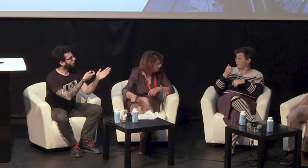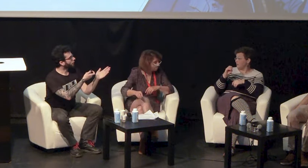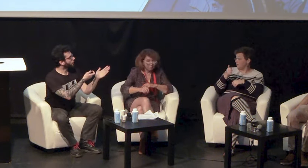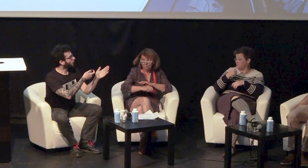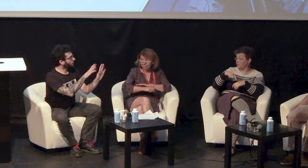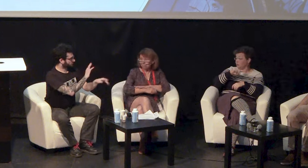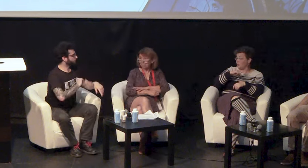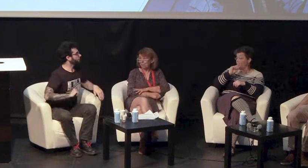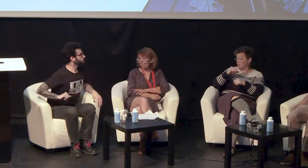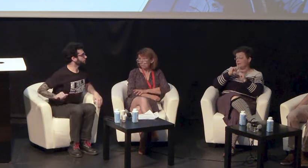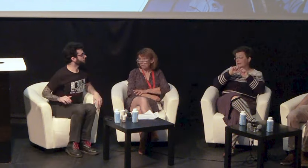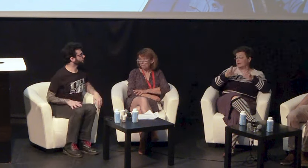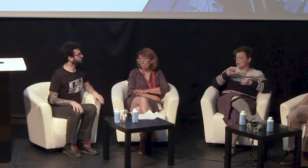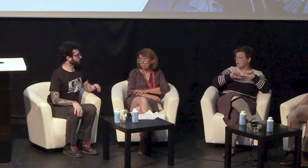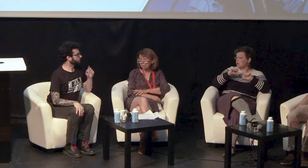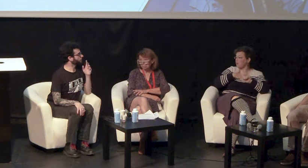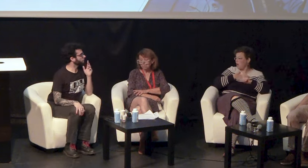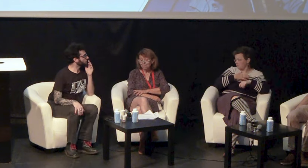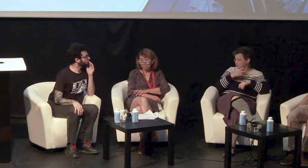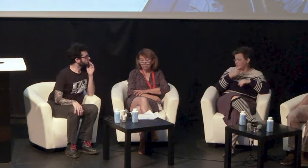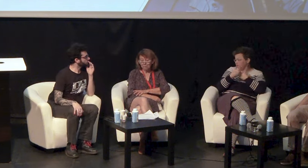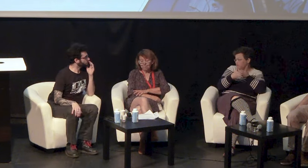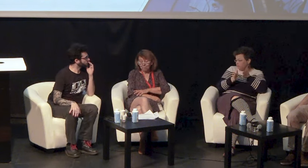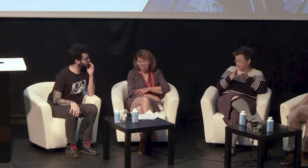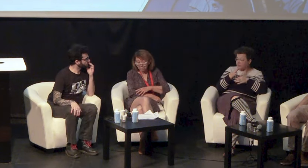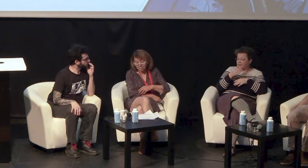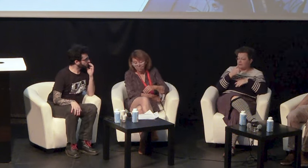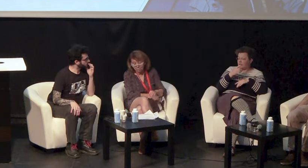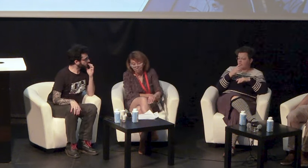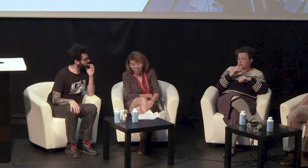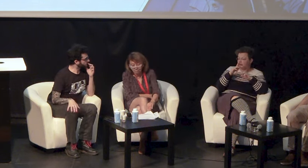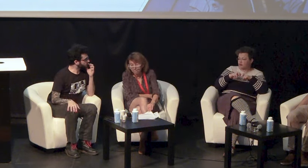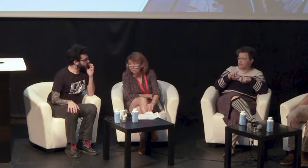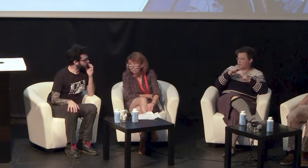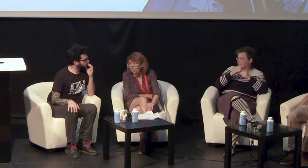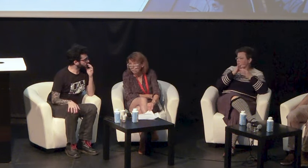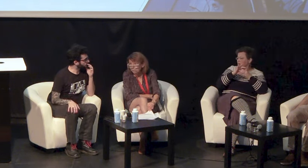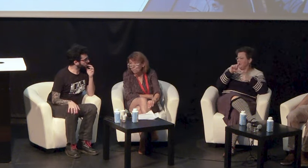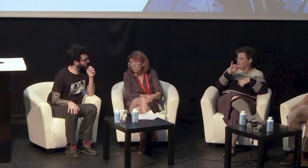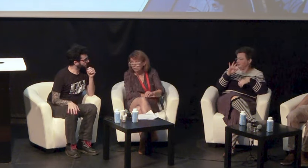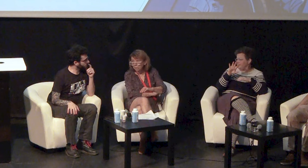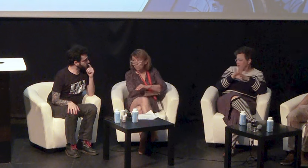C'est aussi en lien avec les outils numériques. Hein. Quand on travaille à l'IRIT,